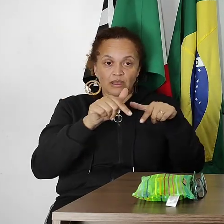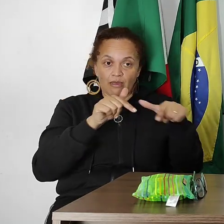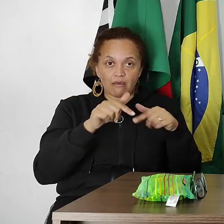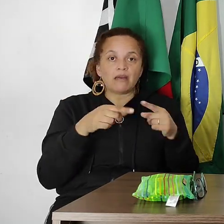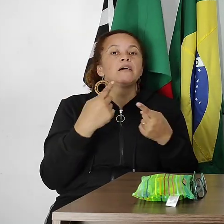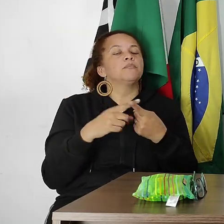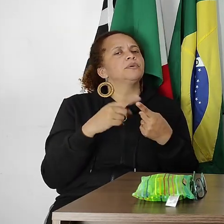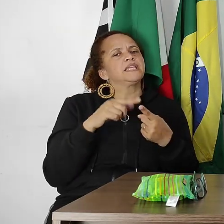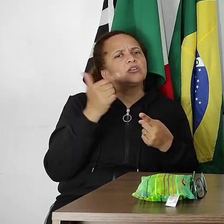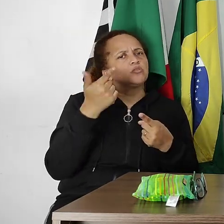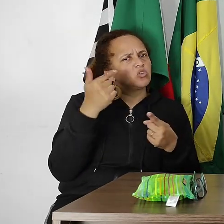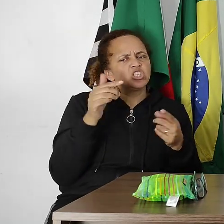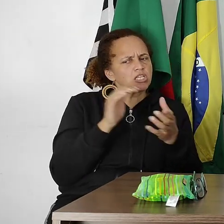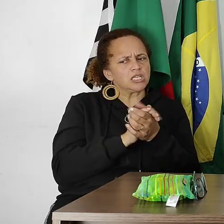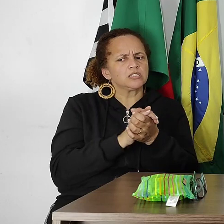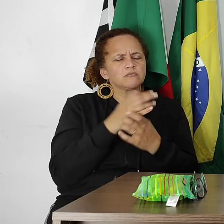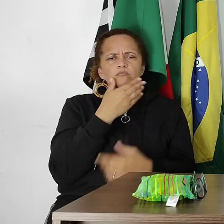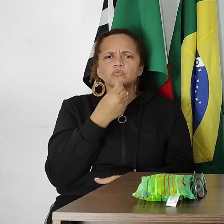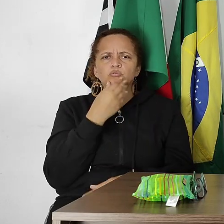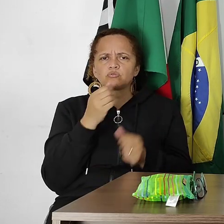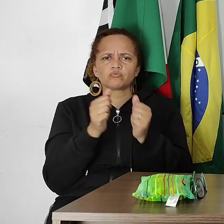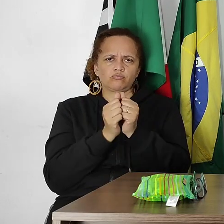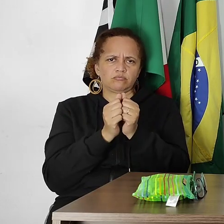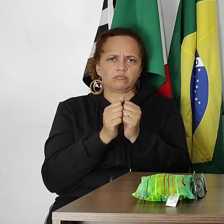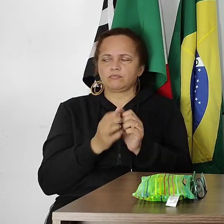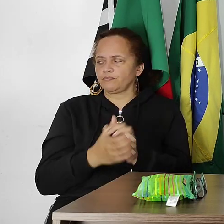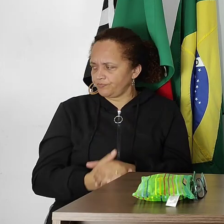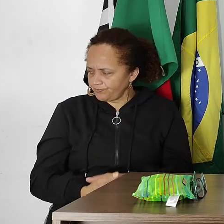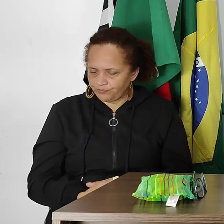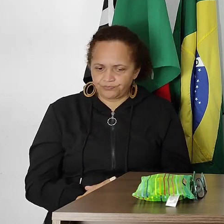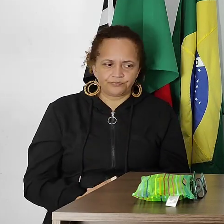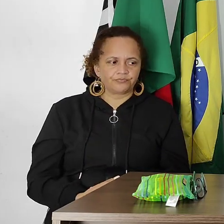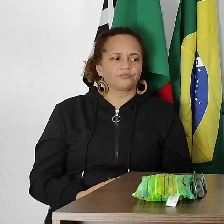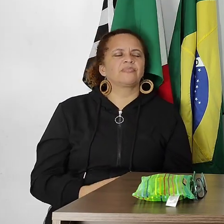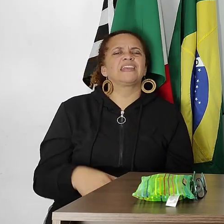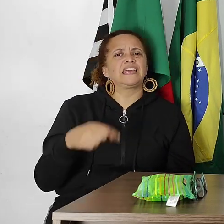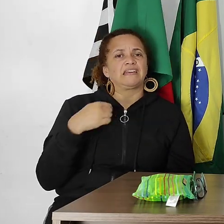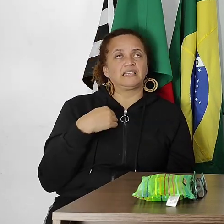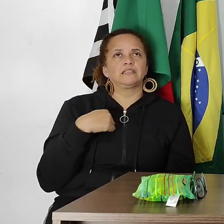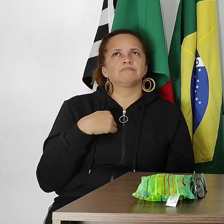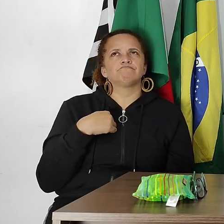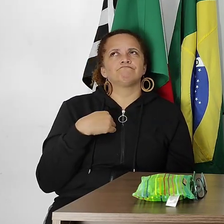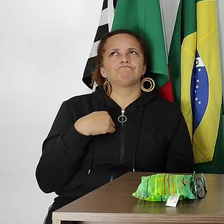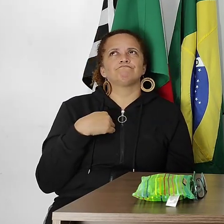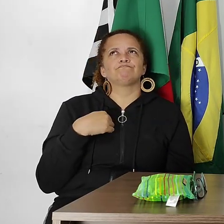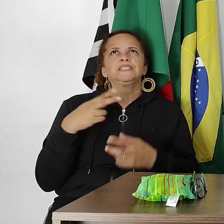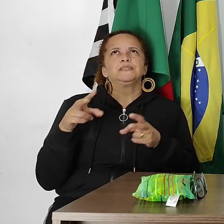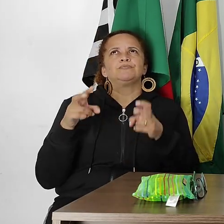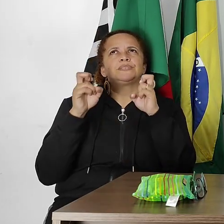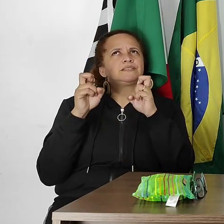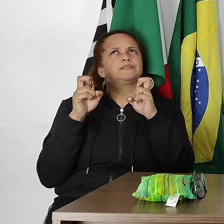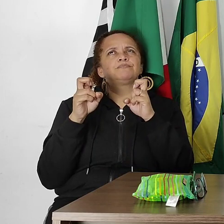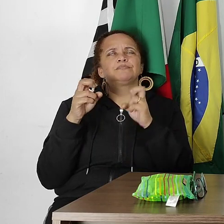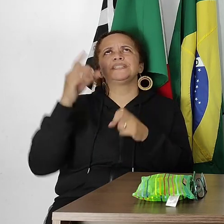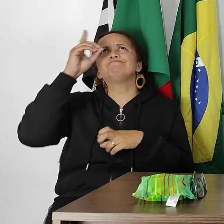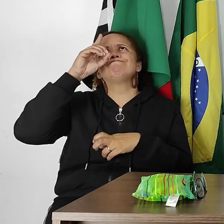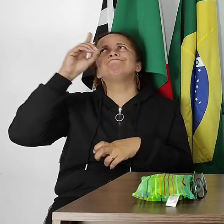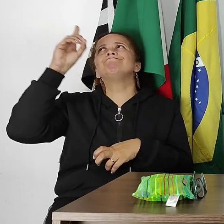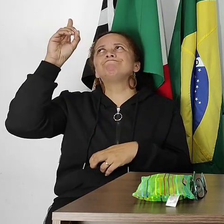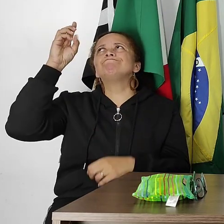marido. E aí, nesse tempo, né, eu vejo quanto Deus é misericordioso na nossa vida,